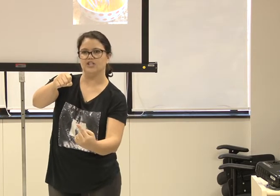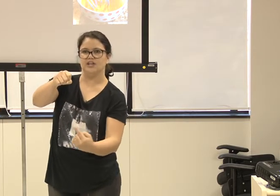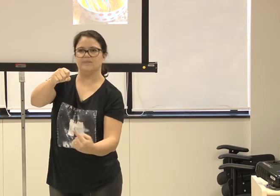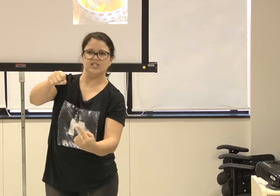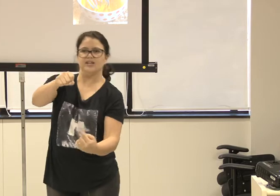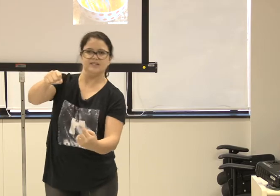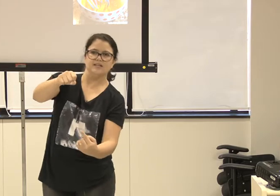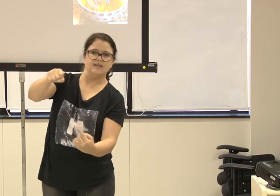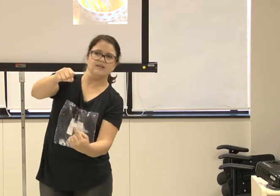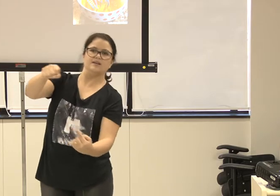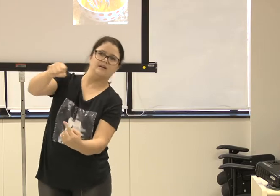Antigamente era assim, né?